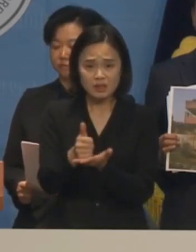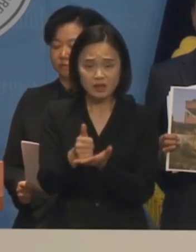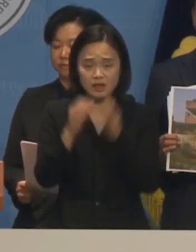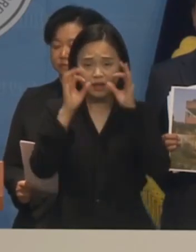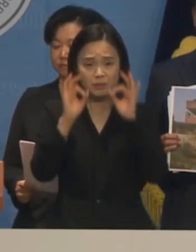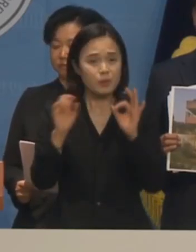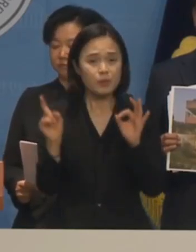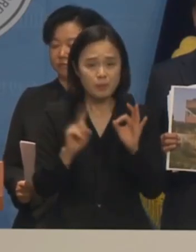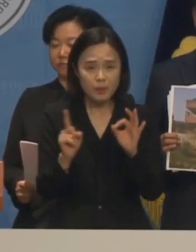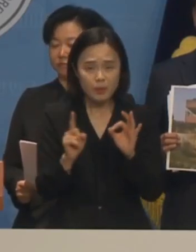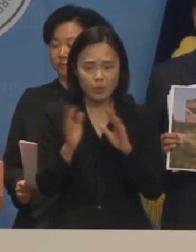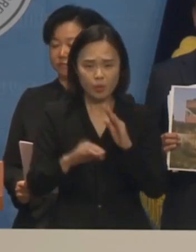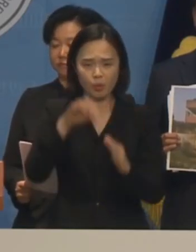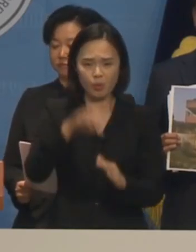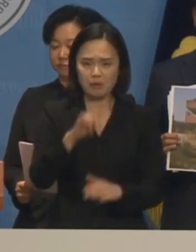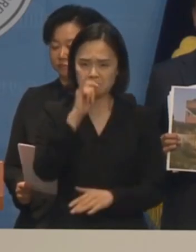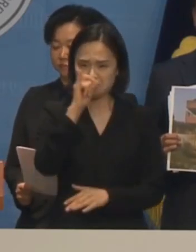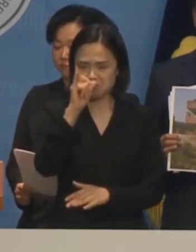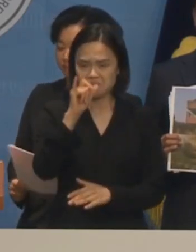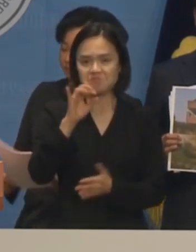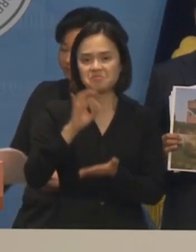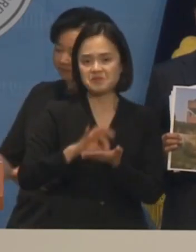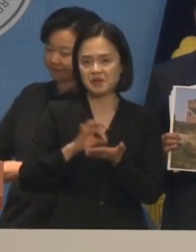허언에 불과했음을 보여줍니다.